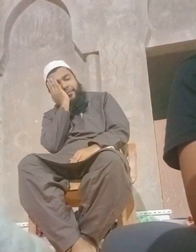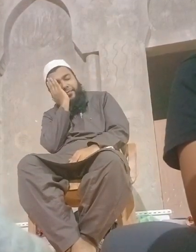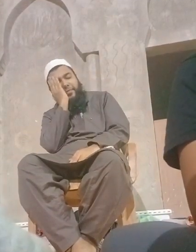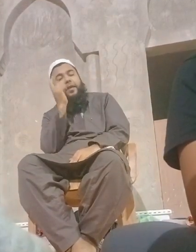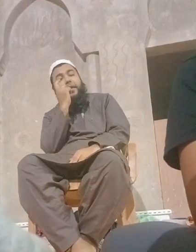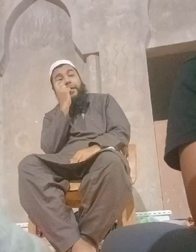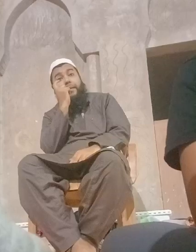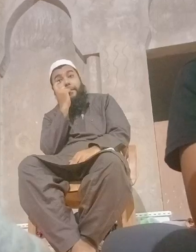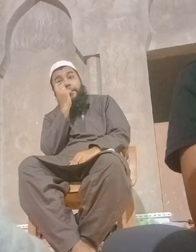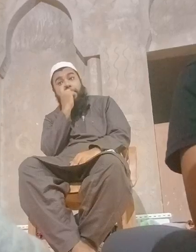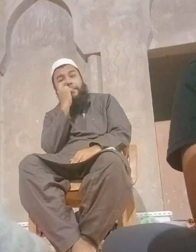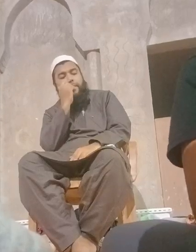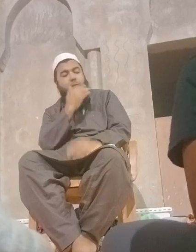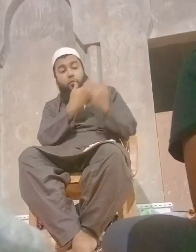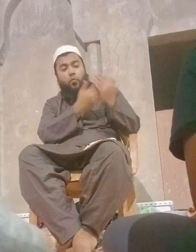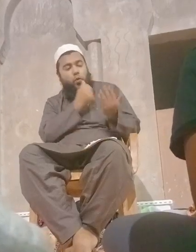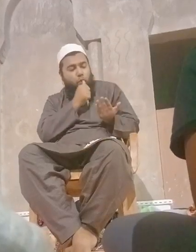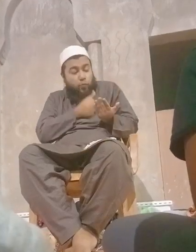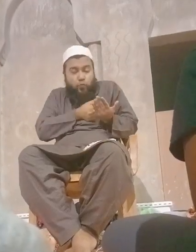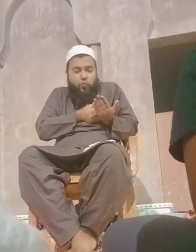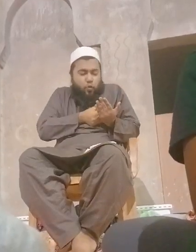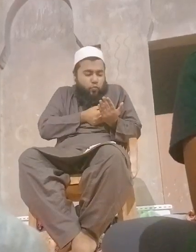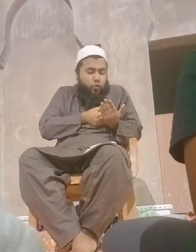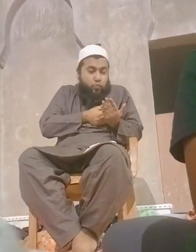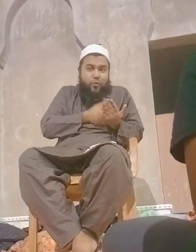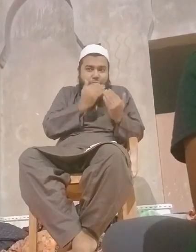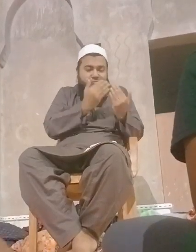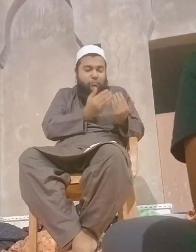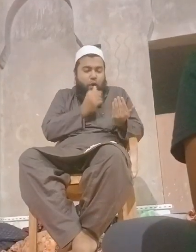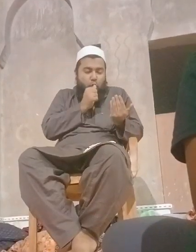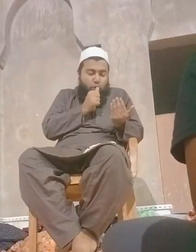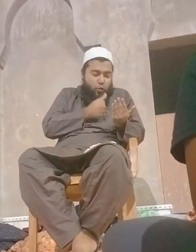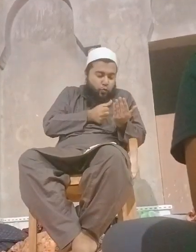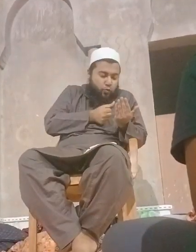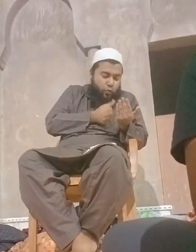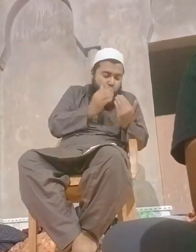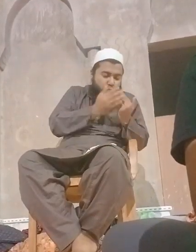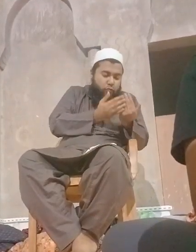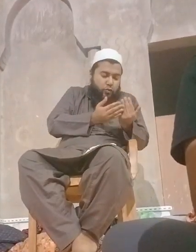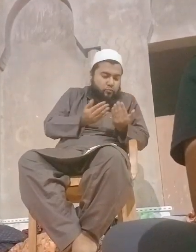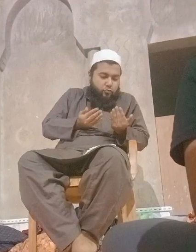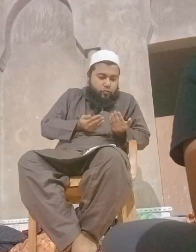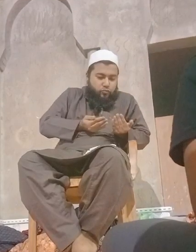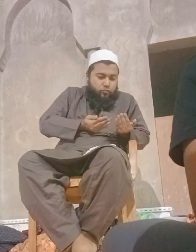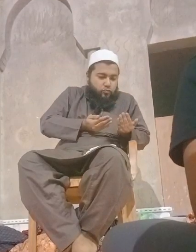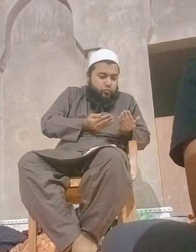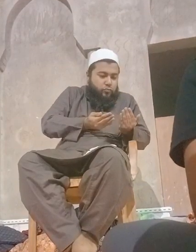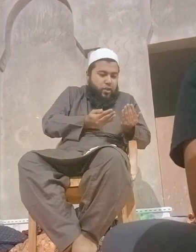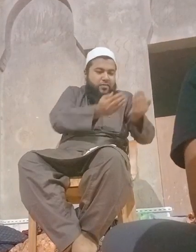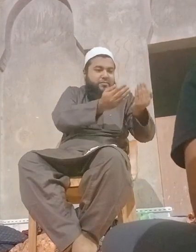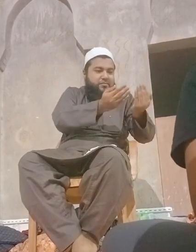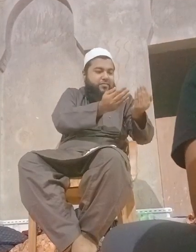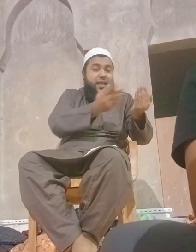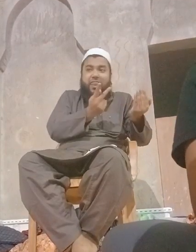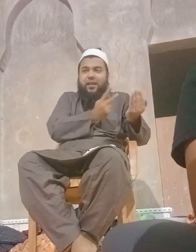স্তন ছেড়ে দেয়, কিছু বুঝতে পারে না তার মা এবং ছেলে, ঠিক ওই রকম ভাবে